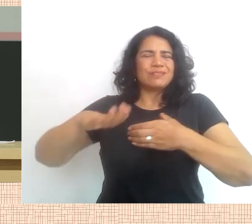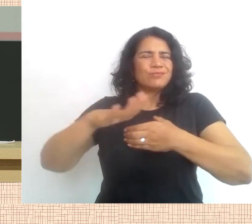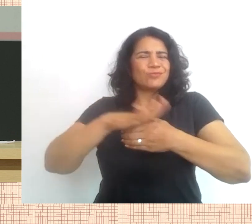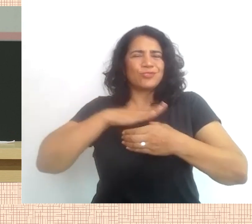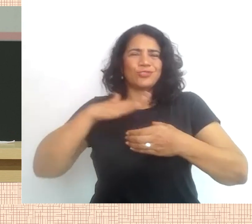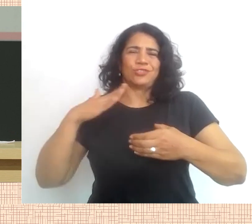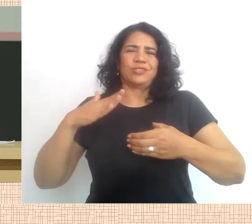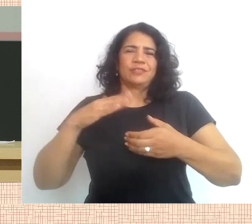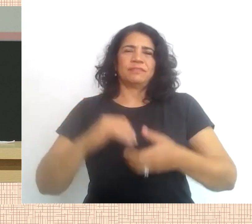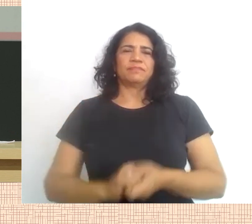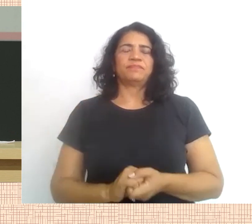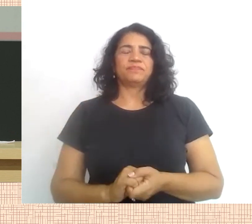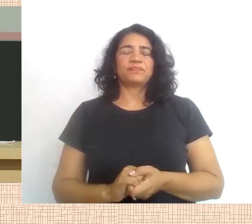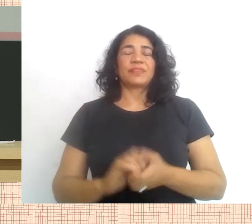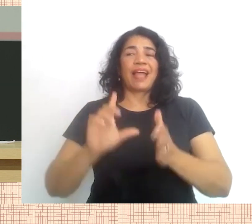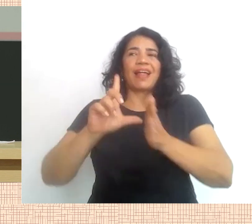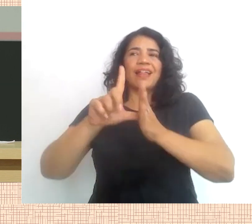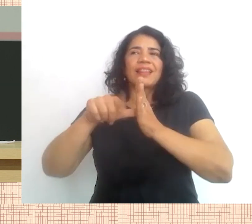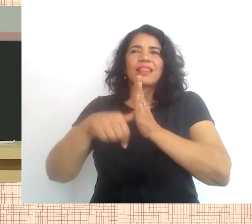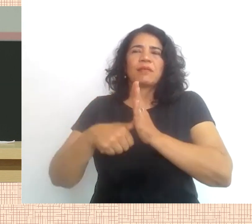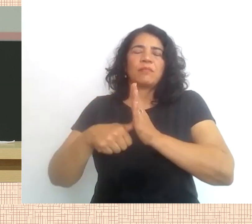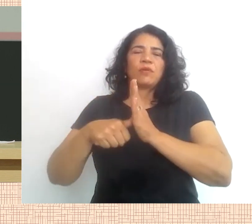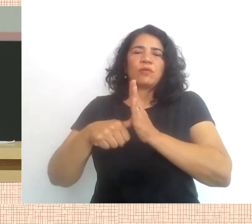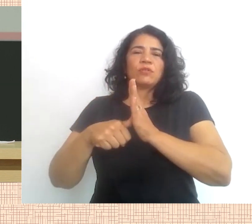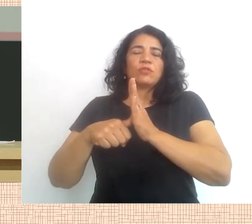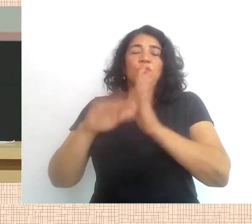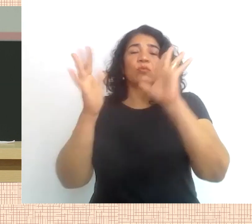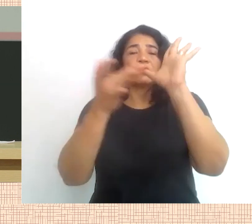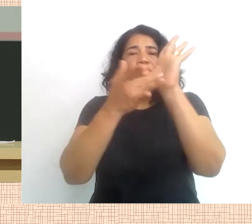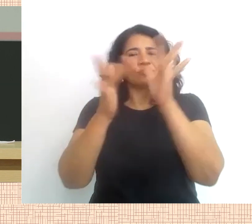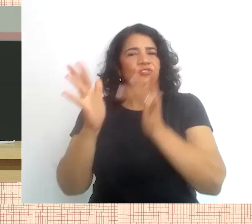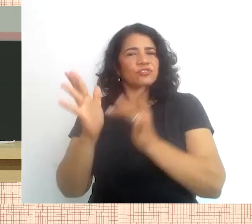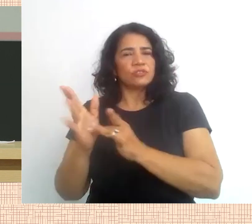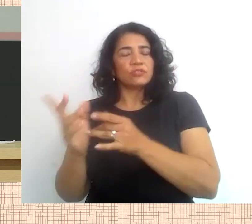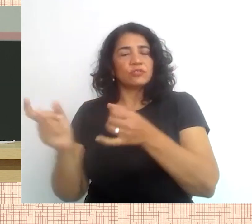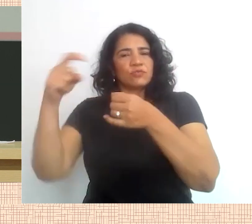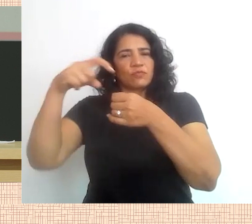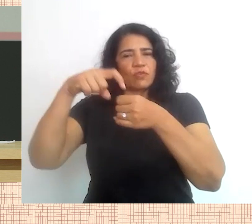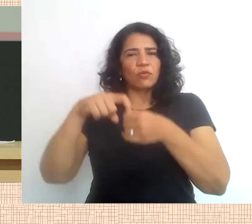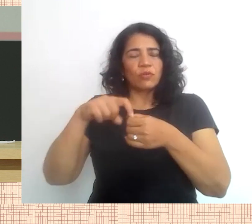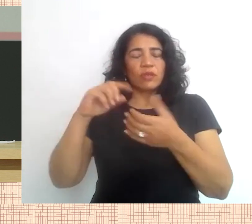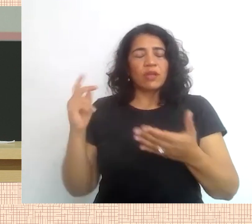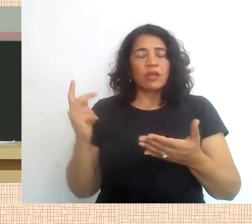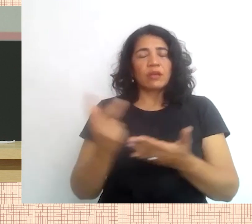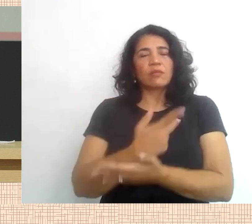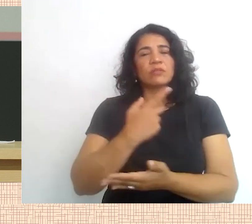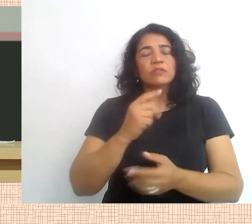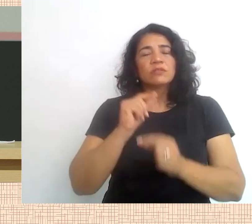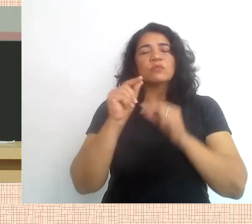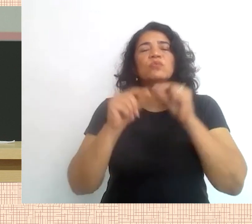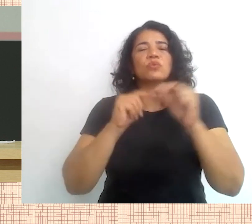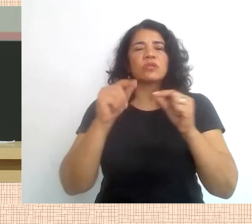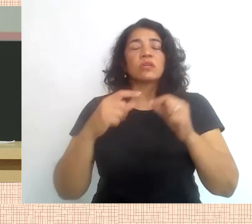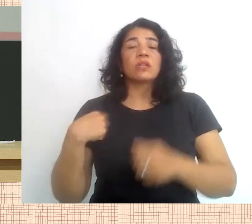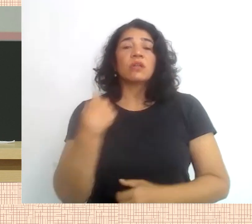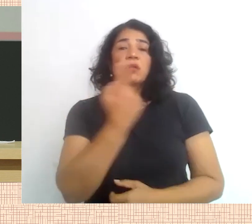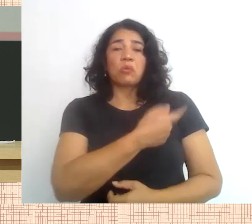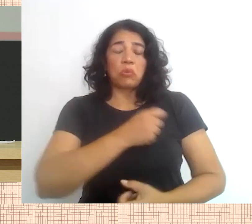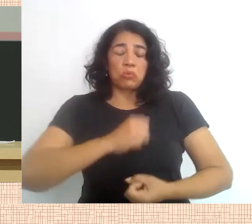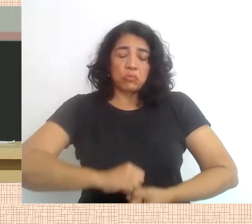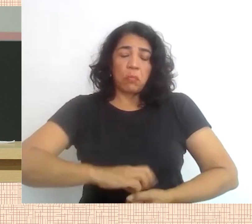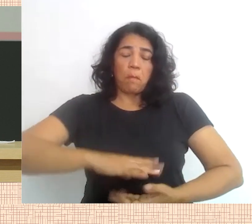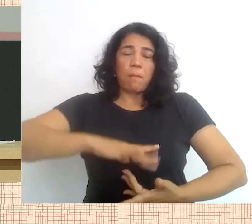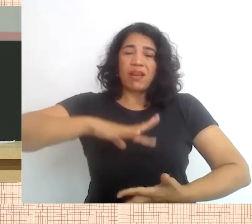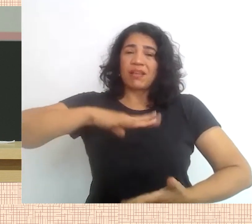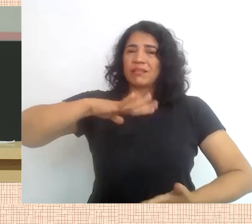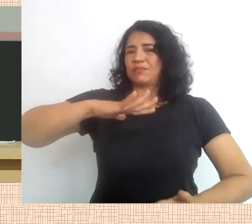filiação. Como filho de Deus, recebemos já tudo do Pai, toda a realidade do Pai. Irmão, nós